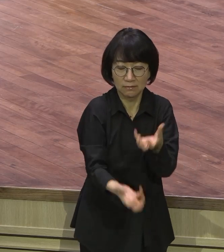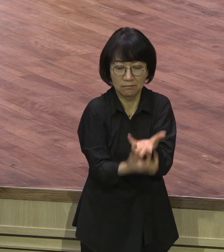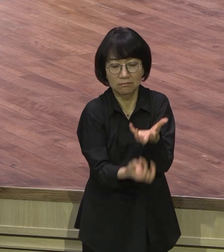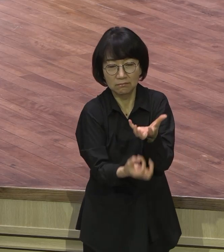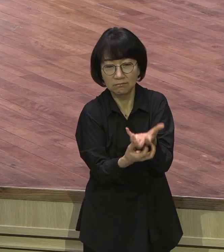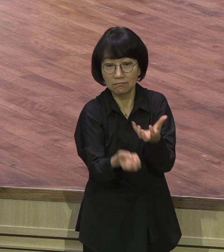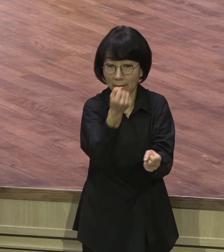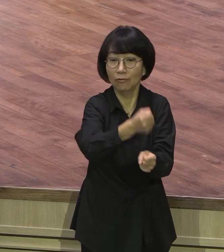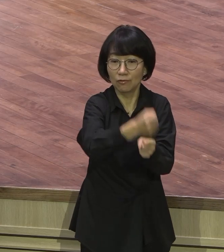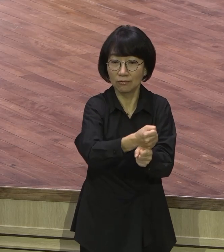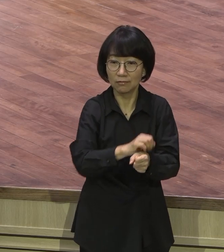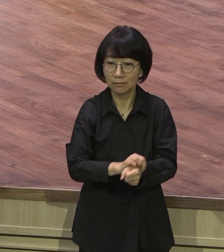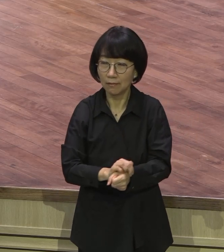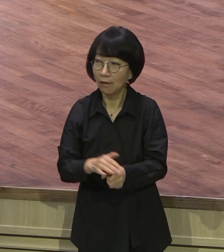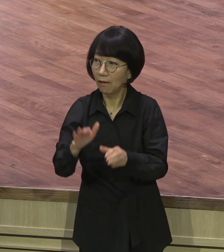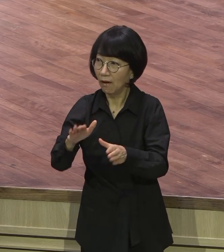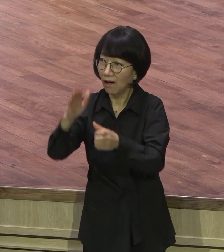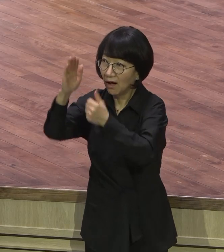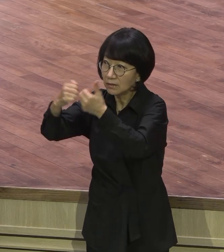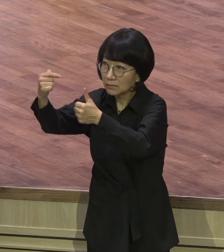장신구를 제거할 것을 말씀했어요.